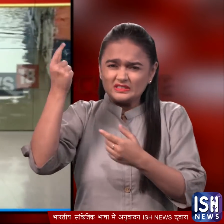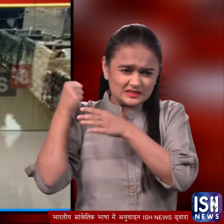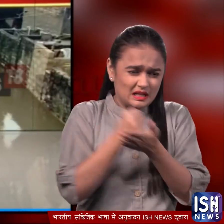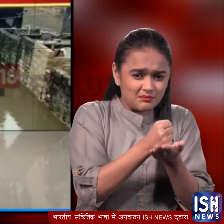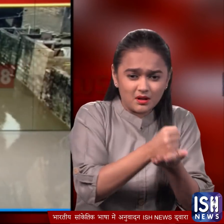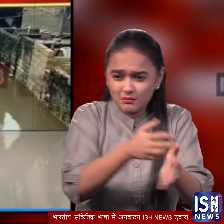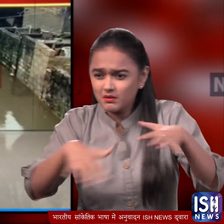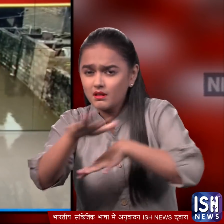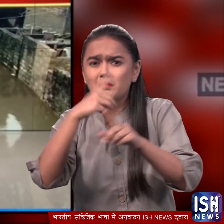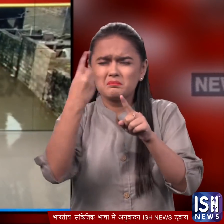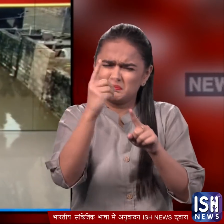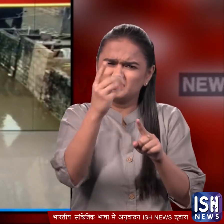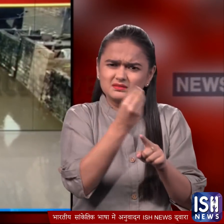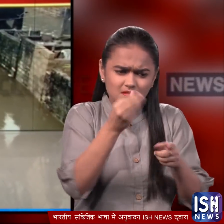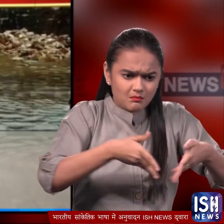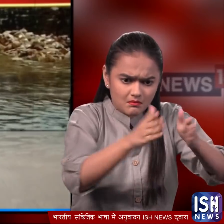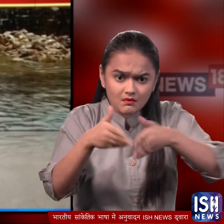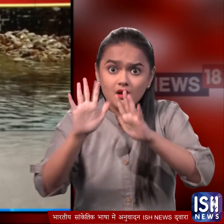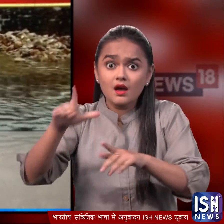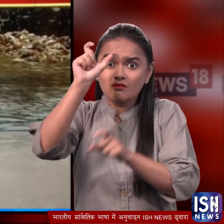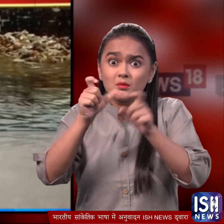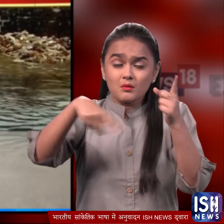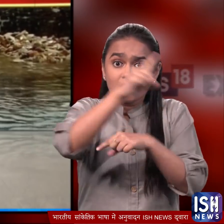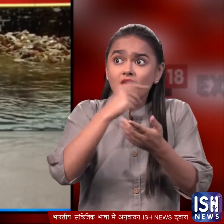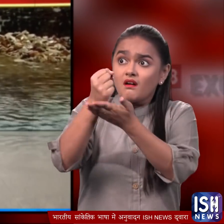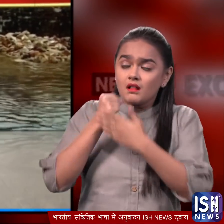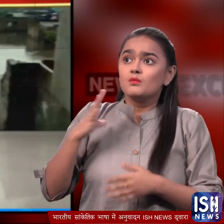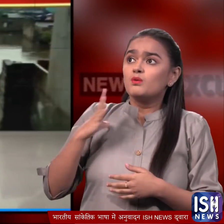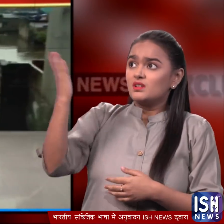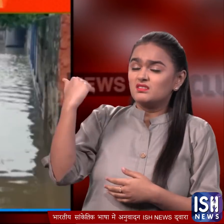है, लेकिन कुछ इलाके ऐसे भी हैं जहां लोगों को मदद का इंतजार है।